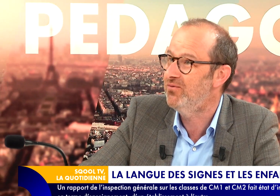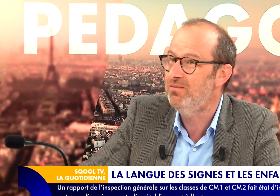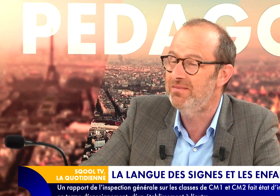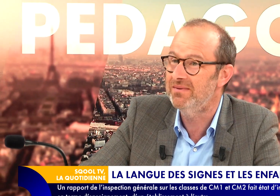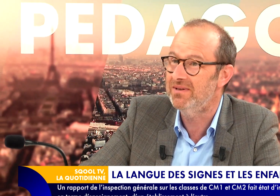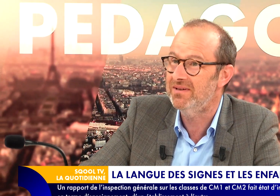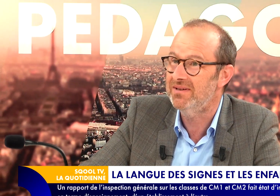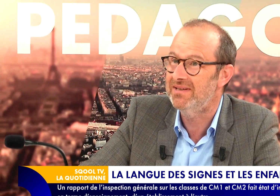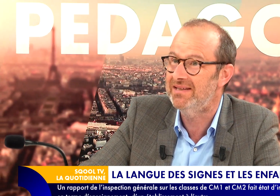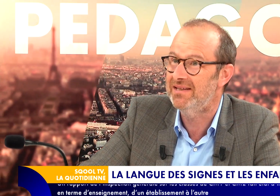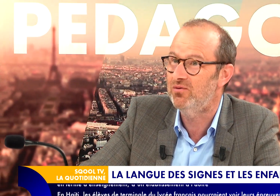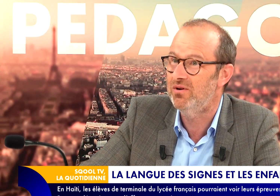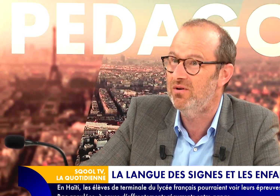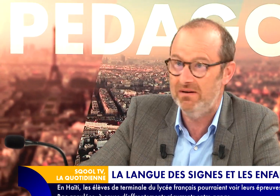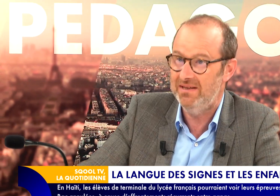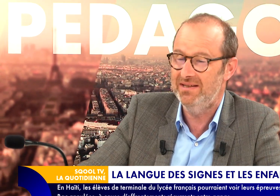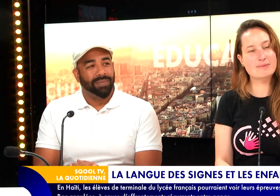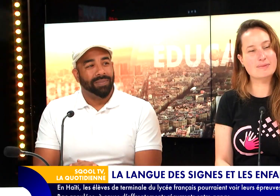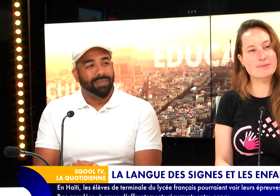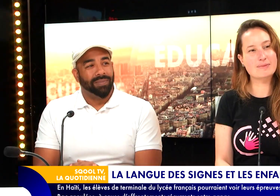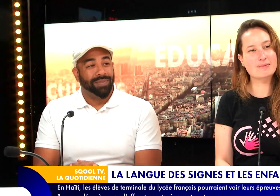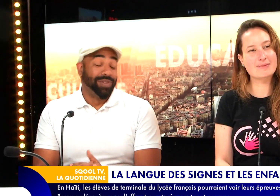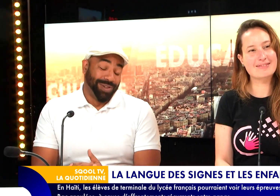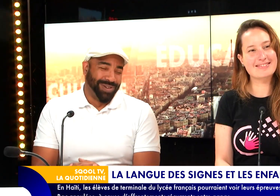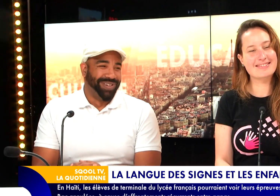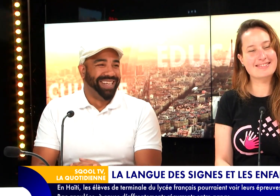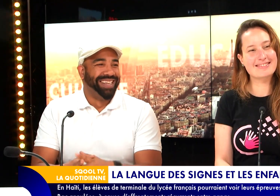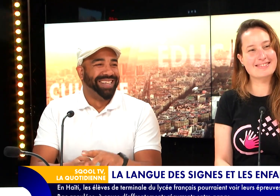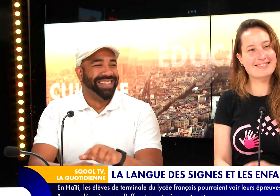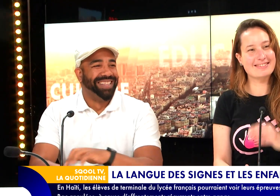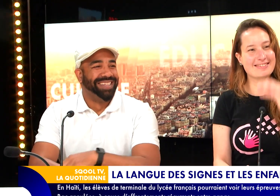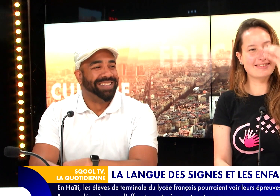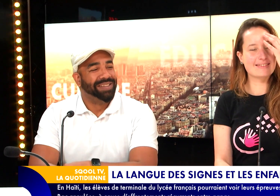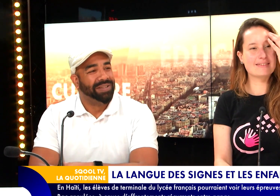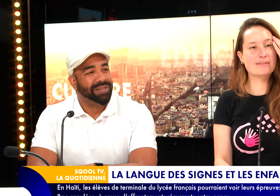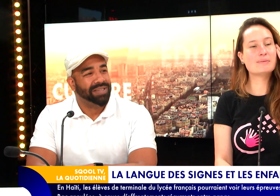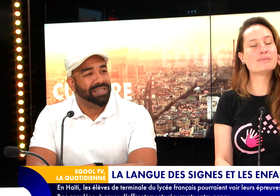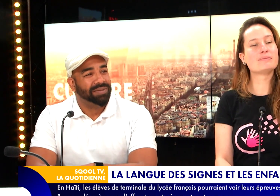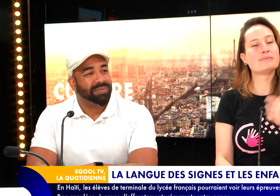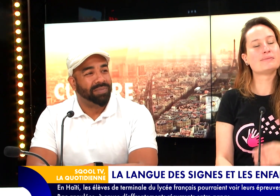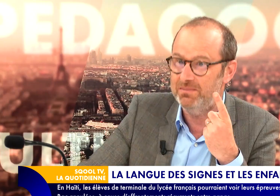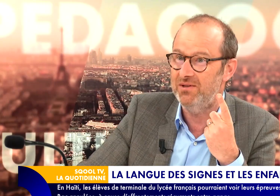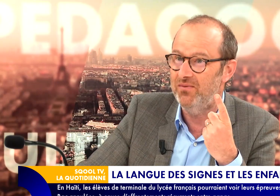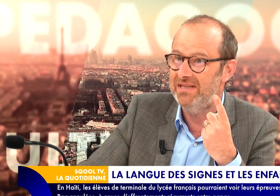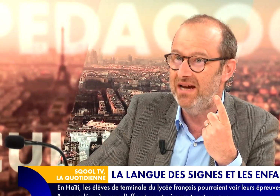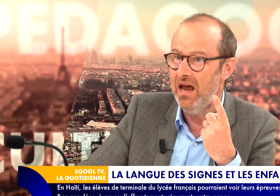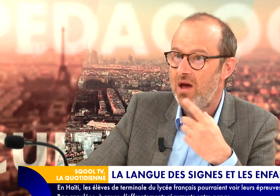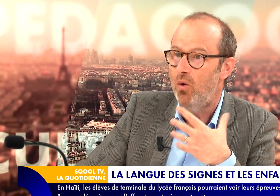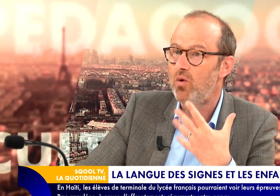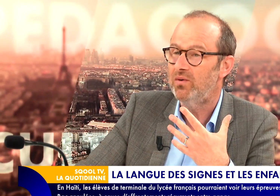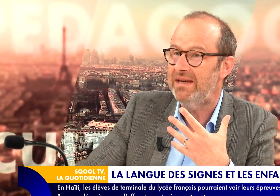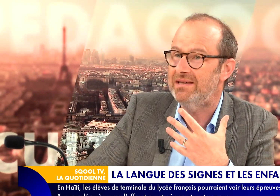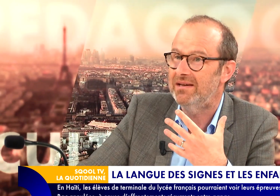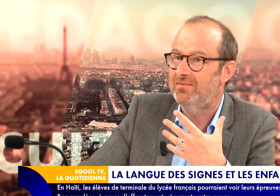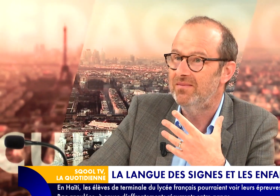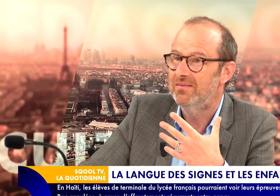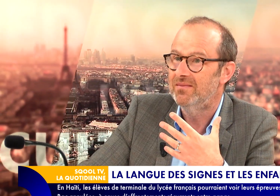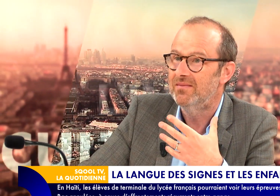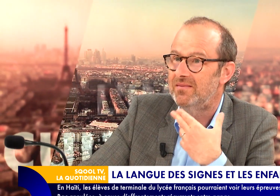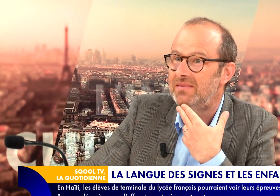vous. C'est que c'est une langue. Alors, il y a des signes, on aura compris. Oui. Mais c'est lié aussi aux expressions, on le voit, expressions faciales, oui. Au contexte. Exactement.